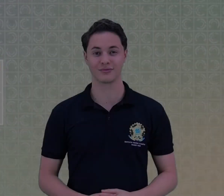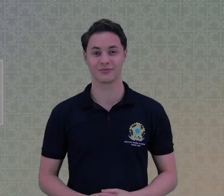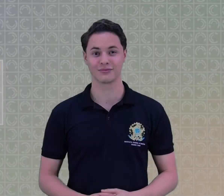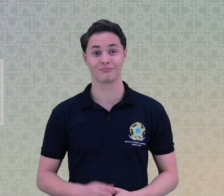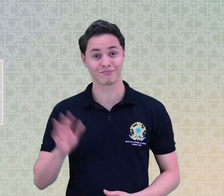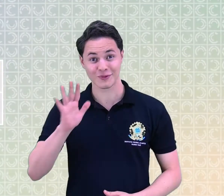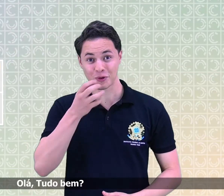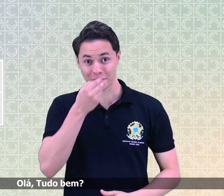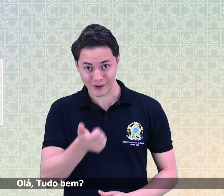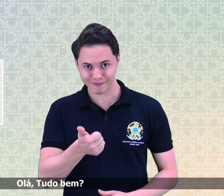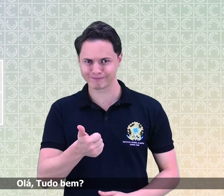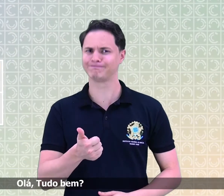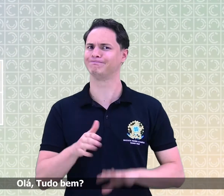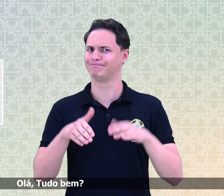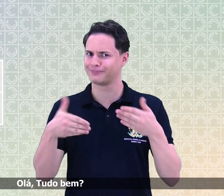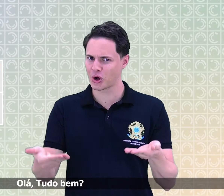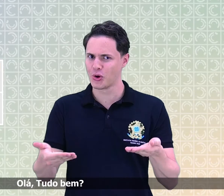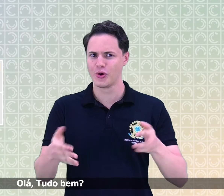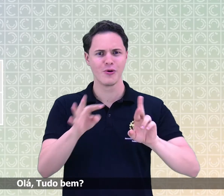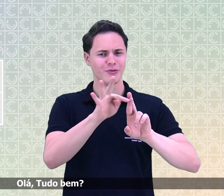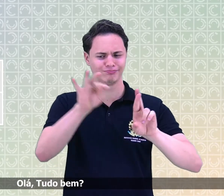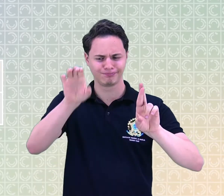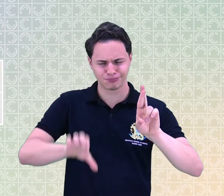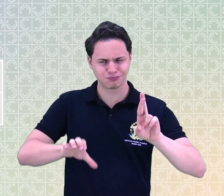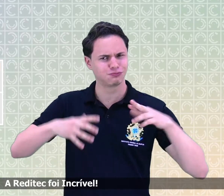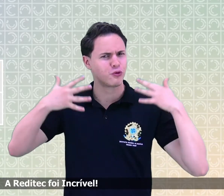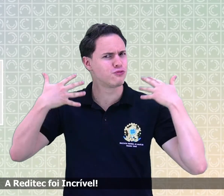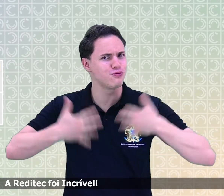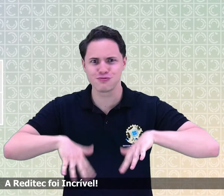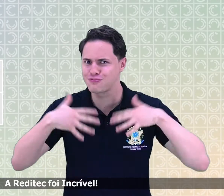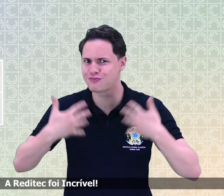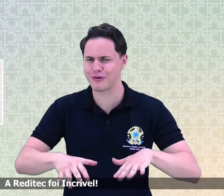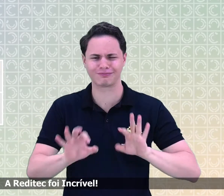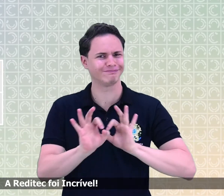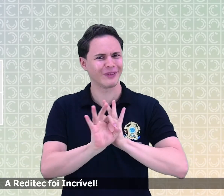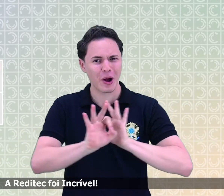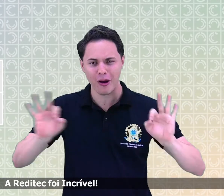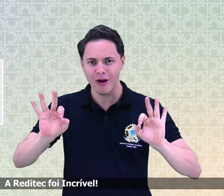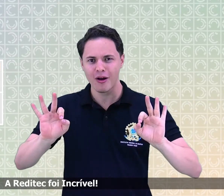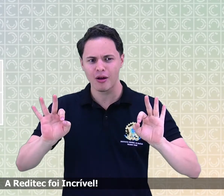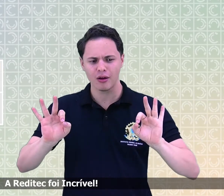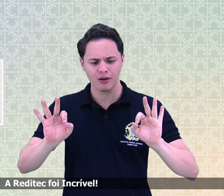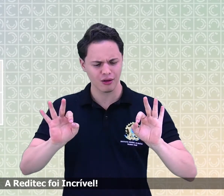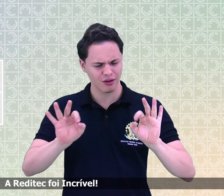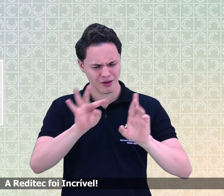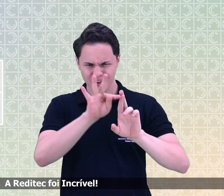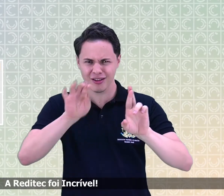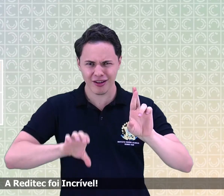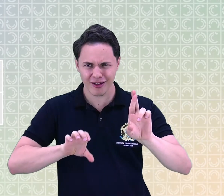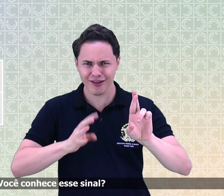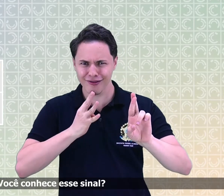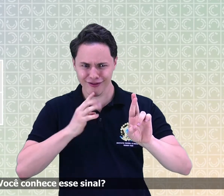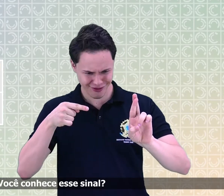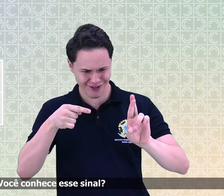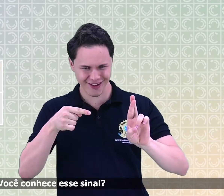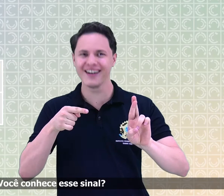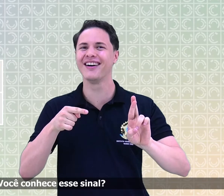Olá, tudo bem? A Reditech foi incrível! Peraí, você conhece esse sinal?